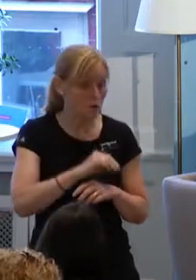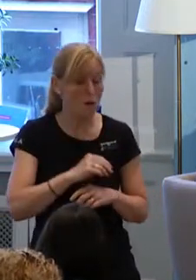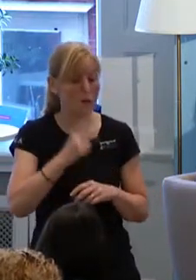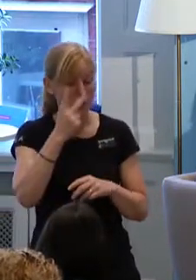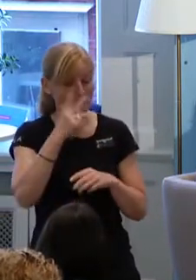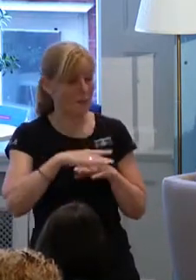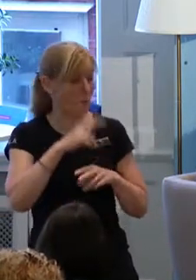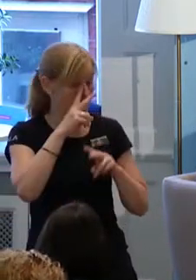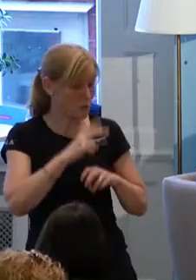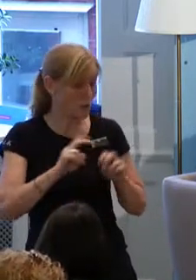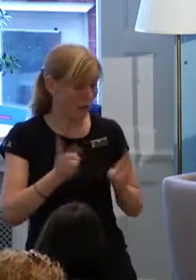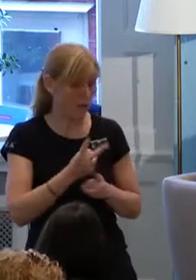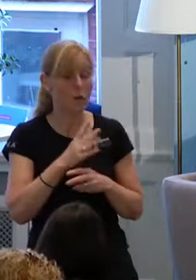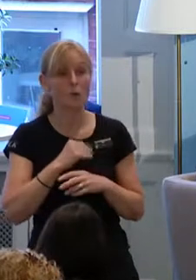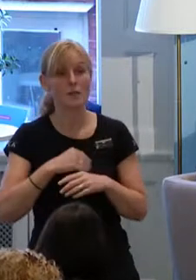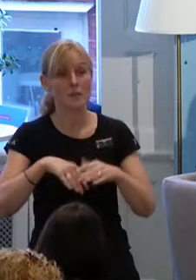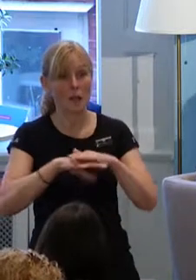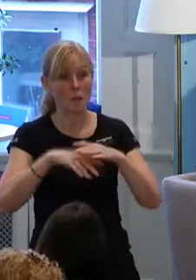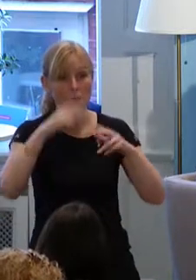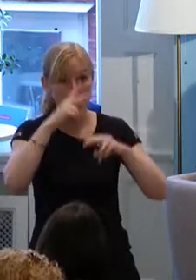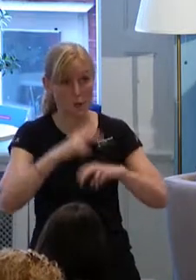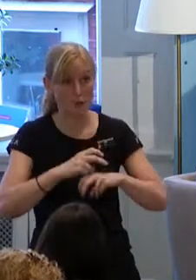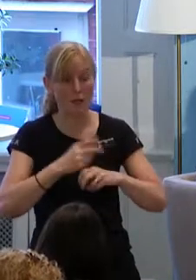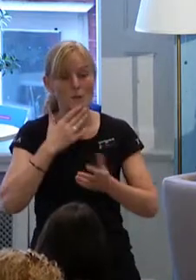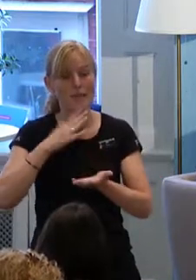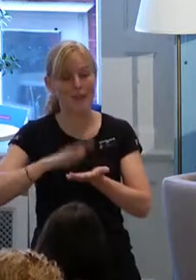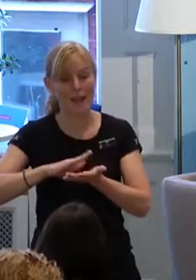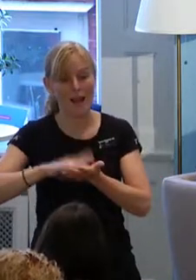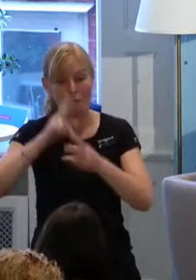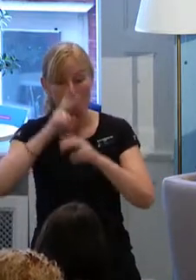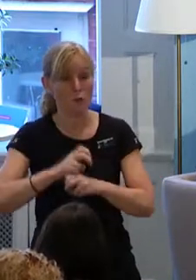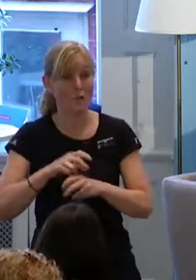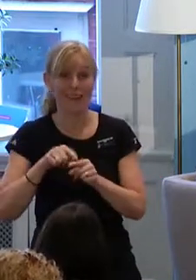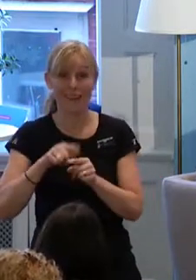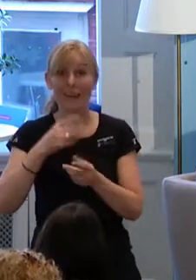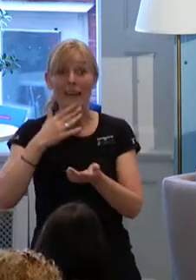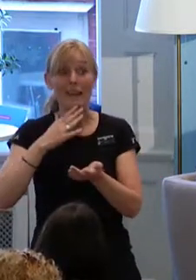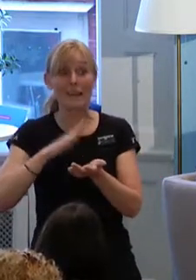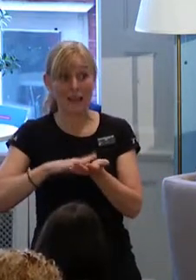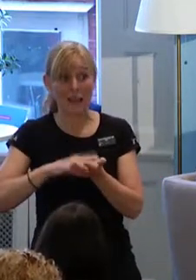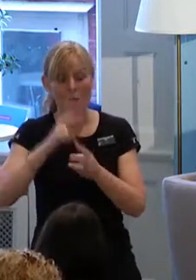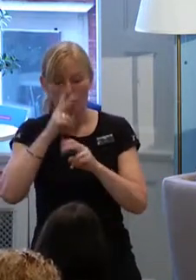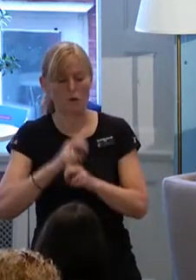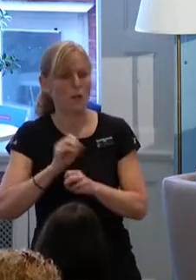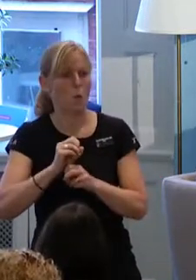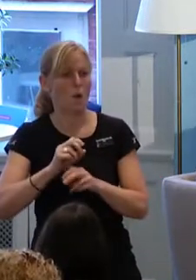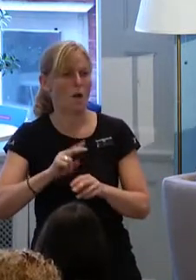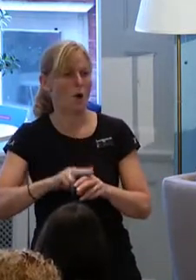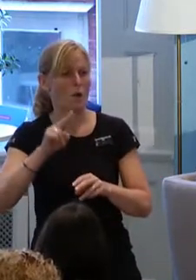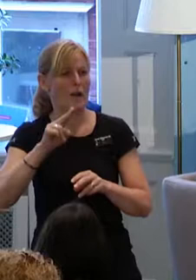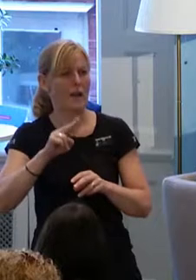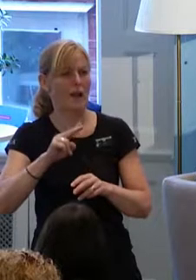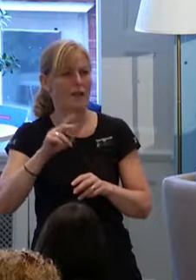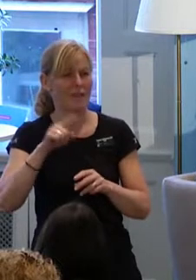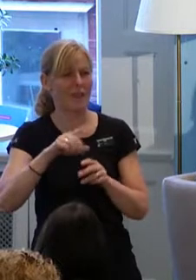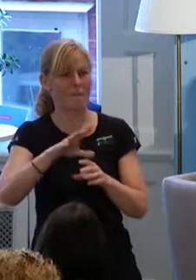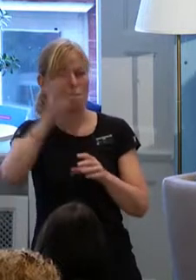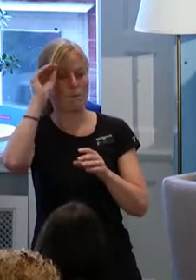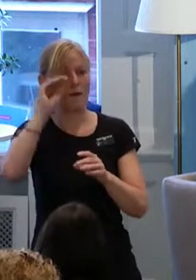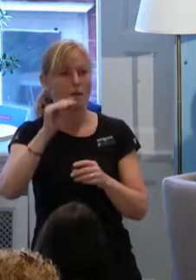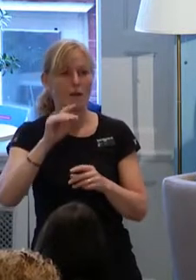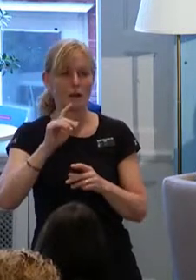forskning så finns det ju, grundforskning och det finns tillämpad forskning. Och tillämpad forskning är ju ofta väldigt okonkret och begriplig och mer sånt, det